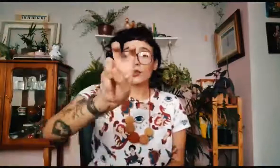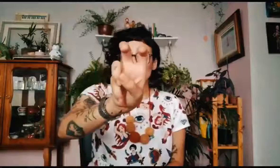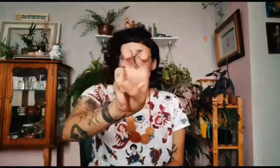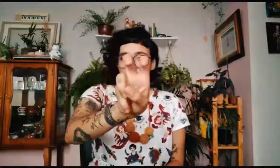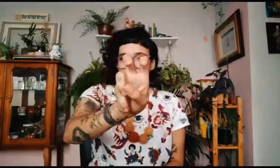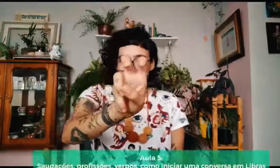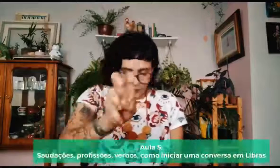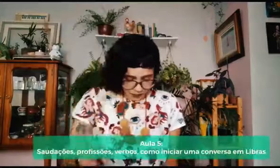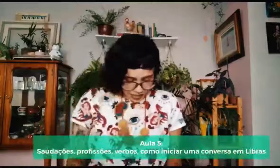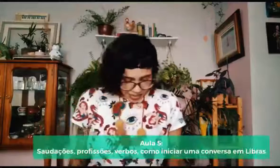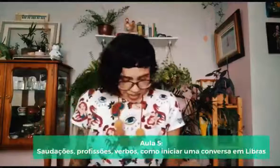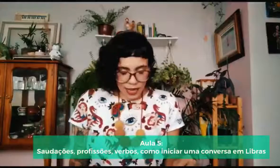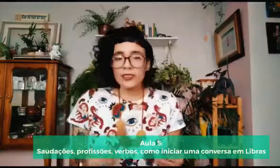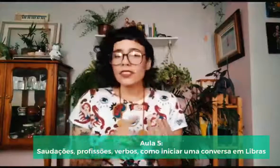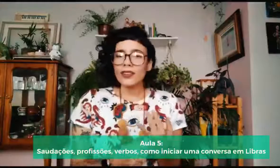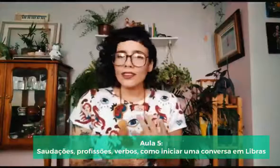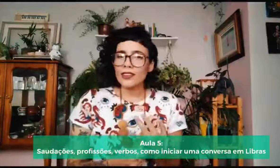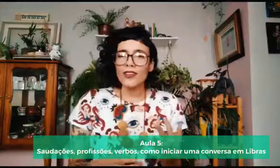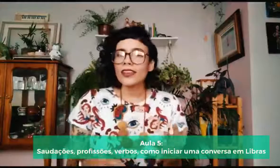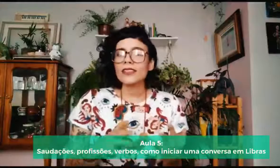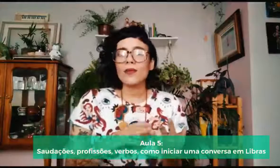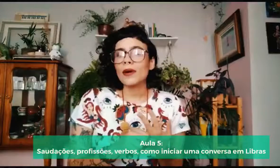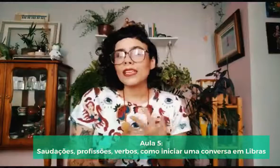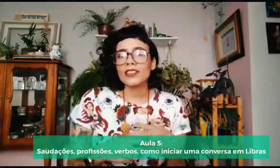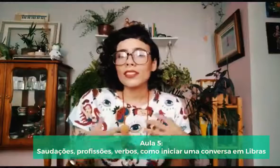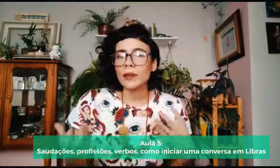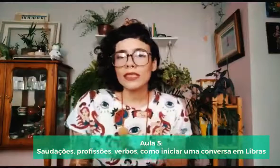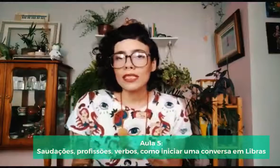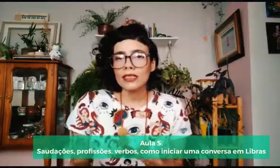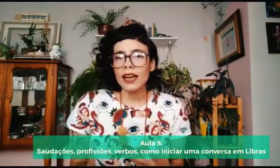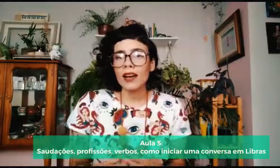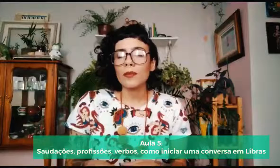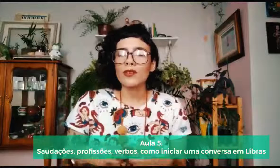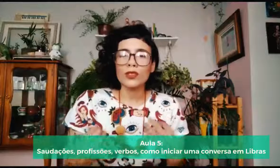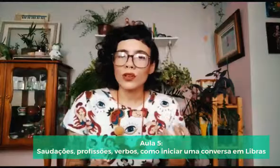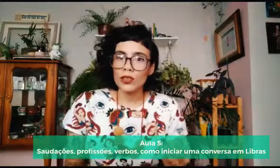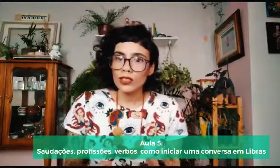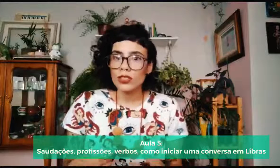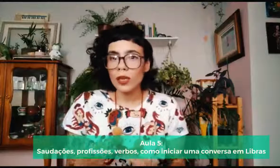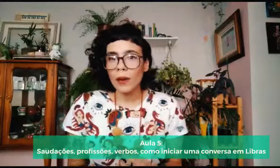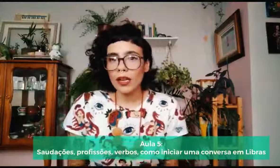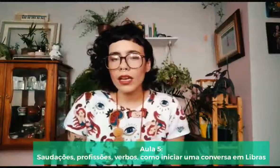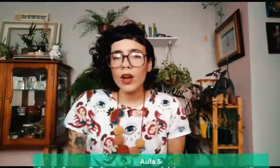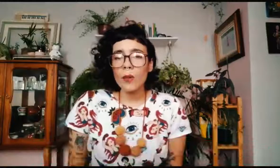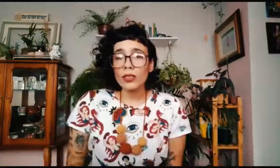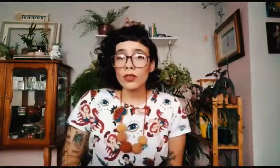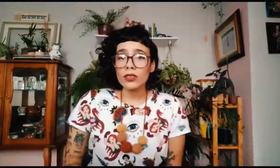Encontro 5 é saudações, maneiras de se apresentar, profissões, dias de semana, uma introdução